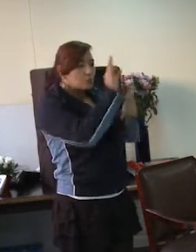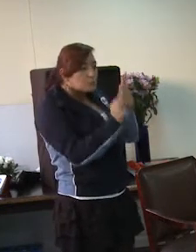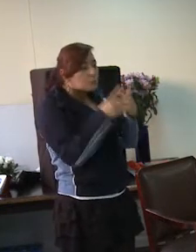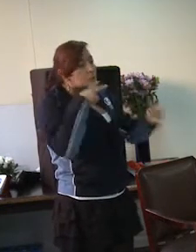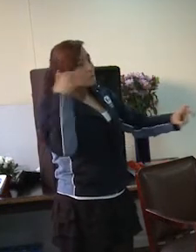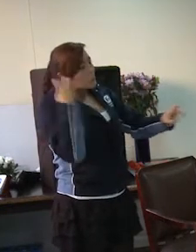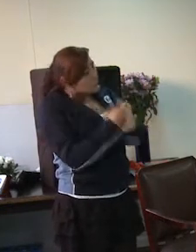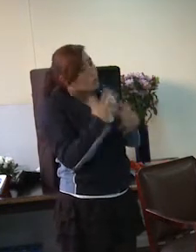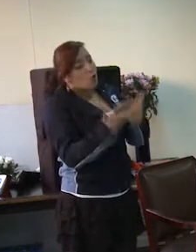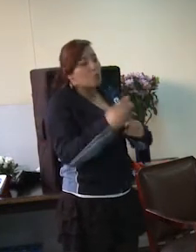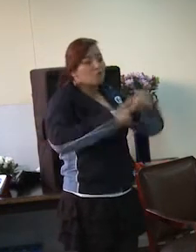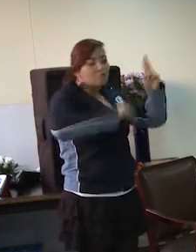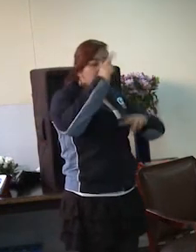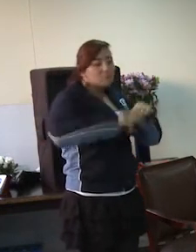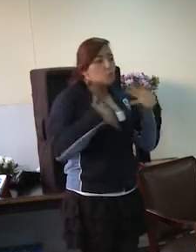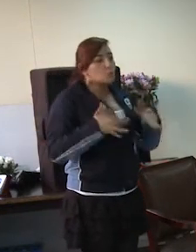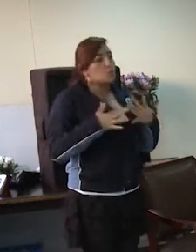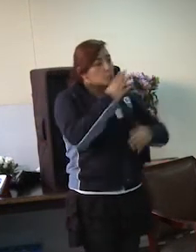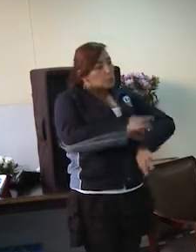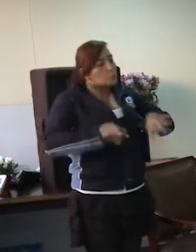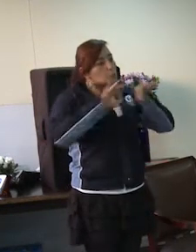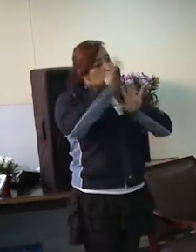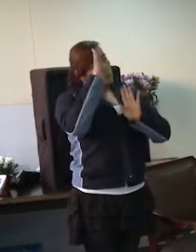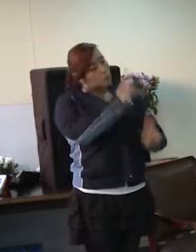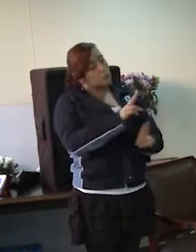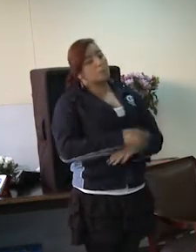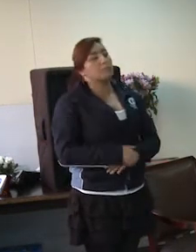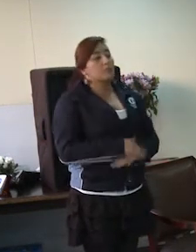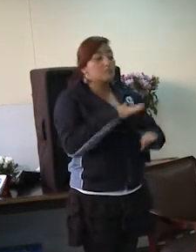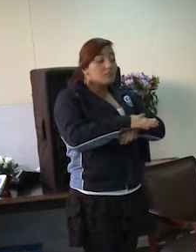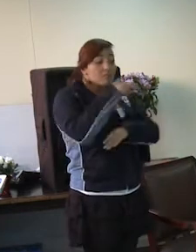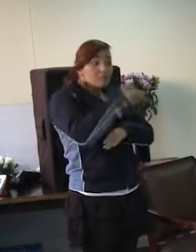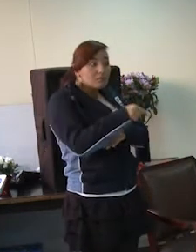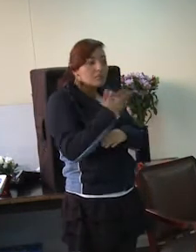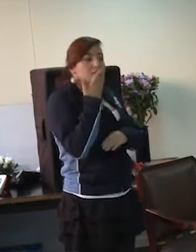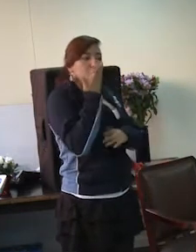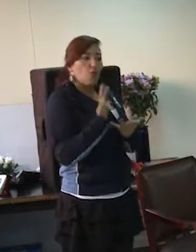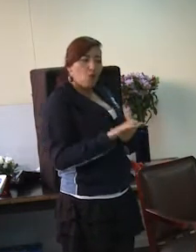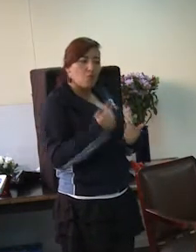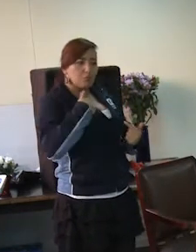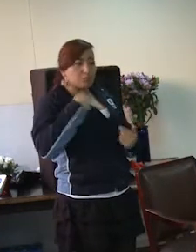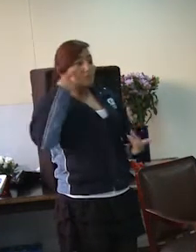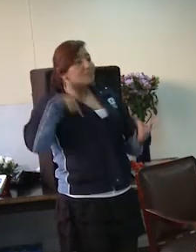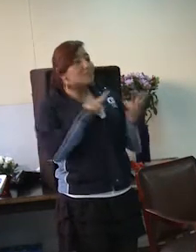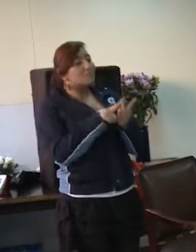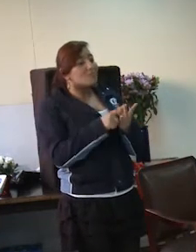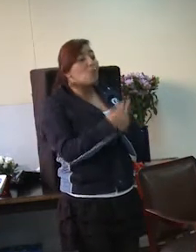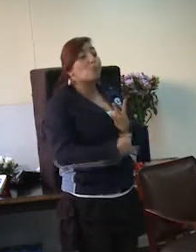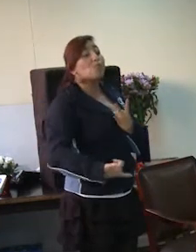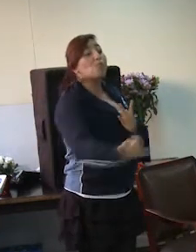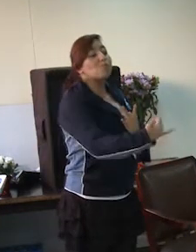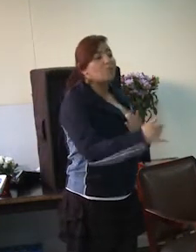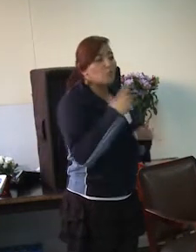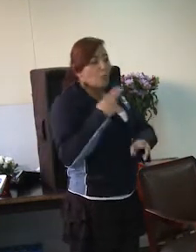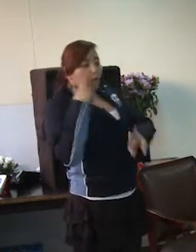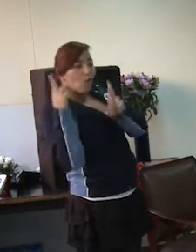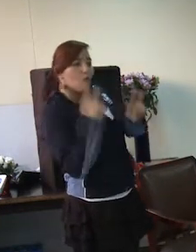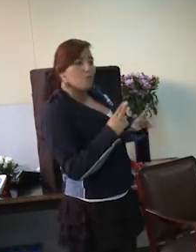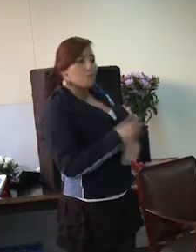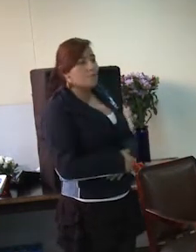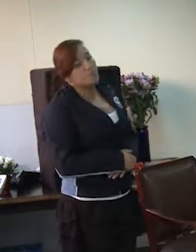valor de la construcción, puesto que aquello permitió poner en juego nuestras subjetividades y su